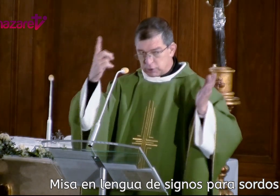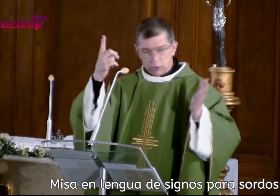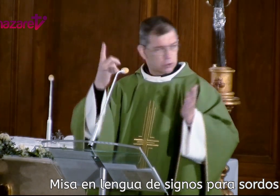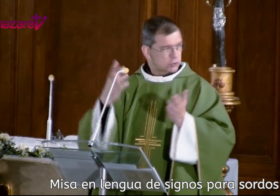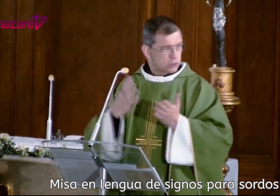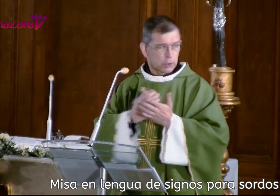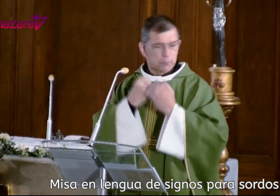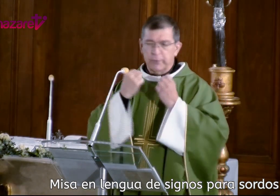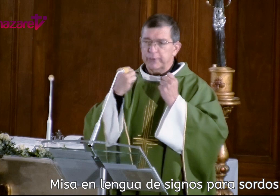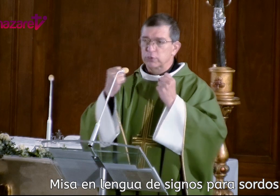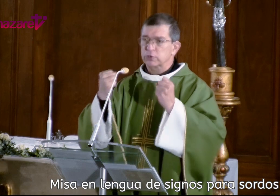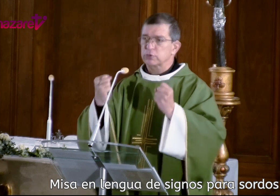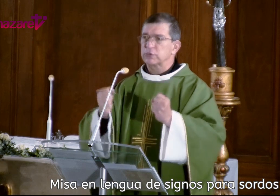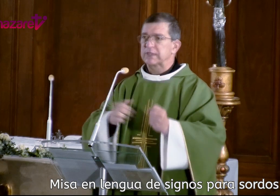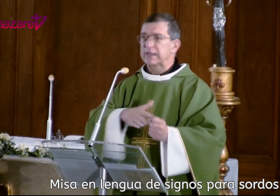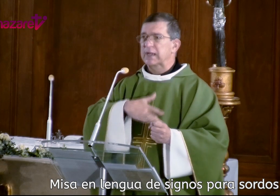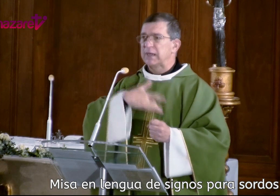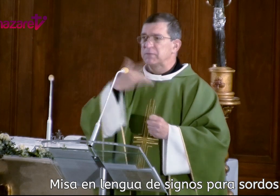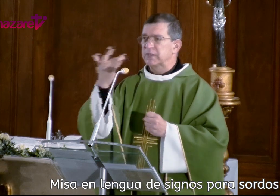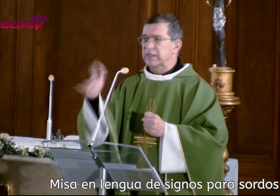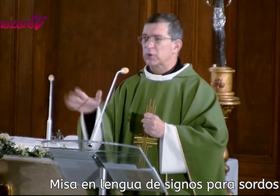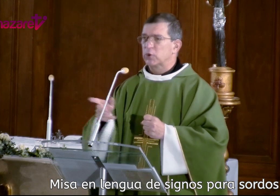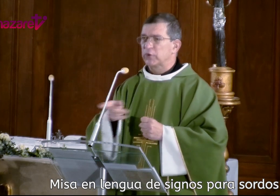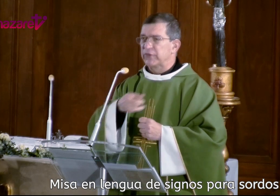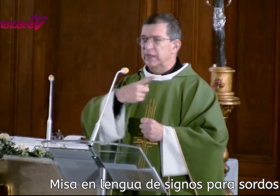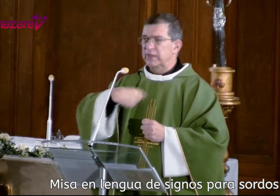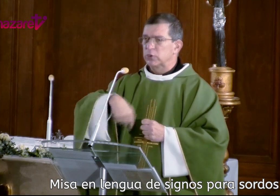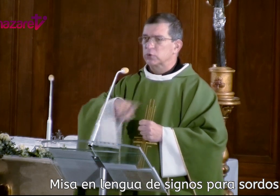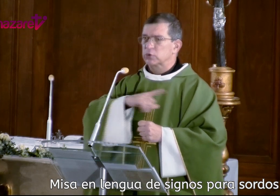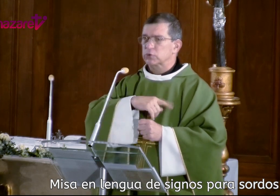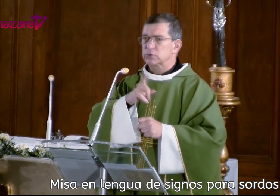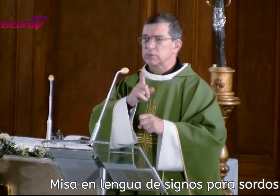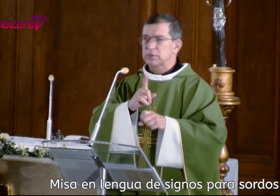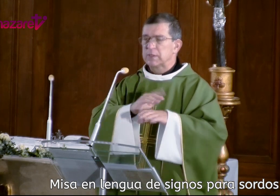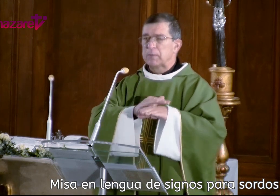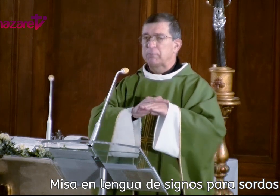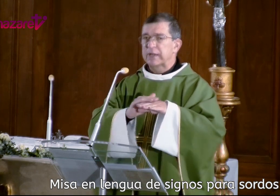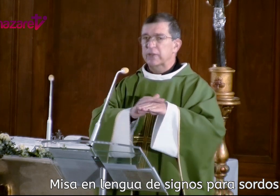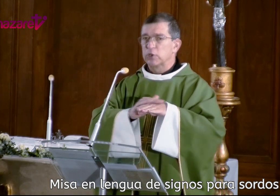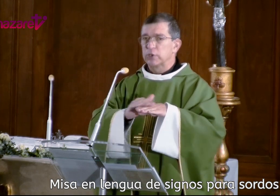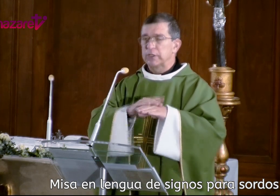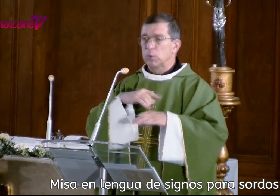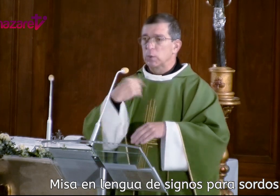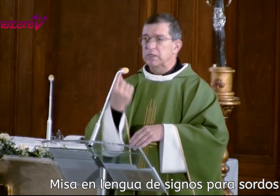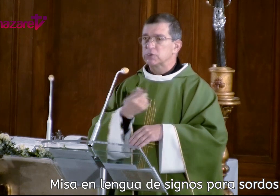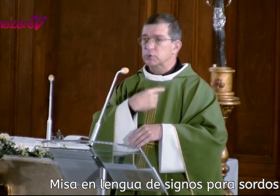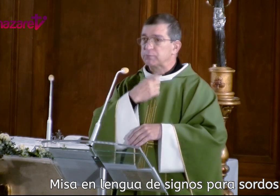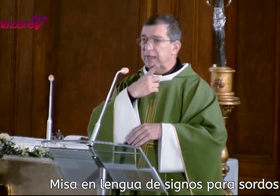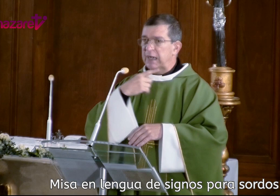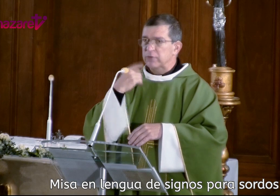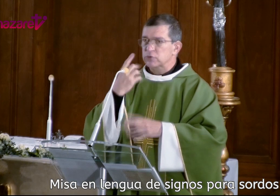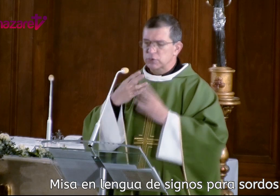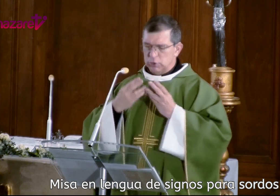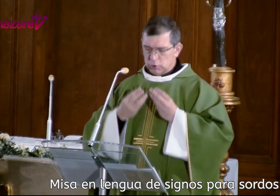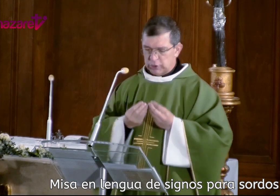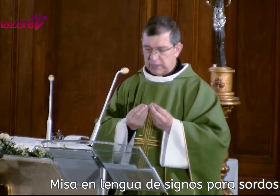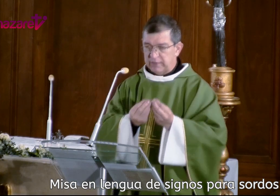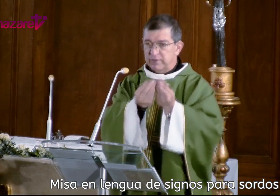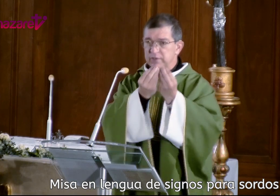Dios Todopoderoso, tenga misericordia de nosotros, perdone nuestros pecados, nos lleve a